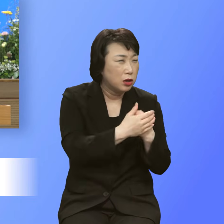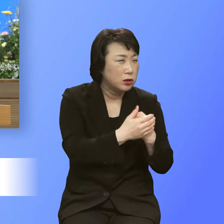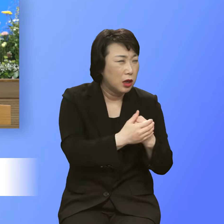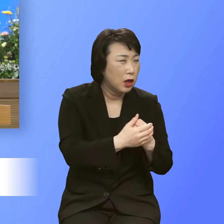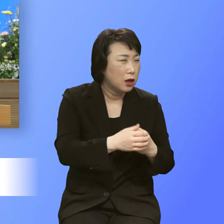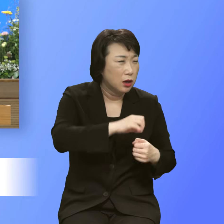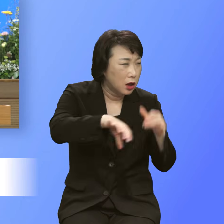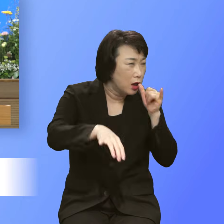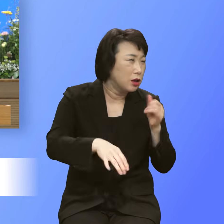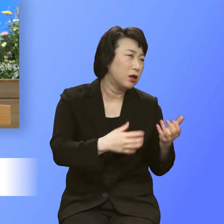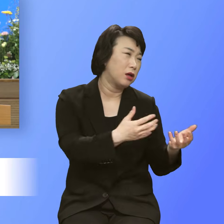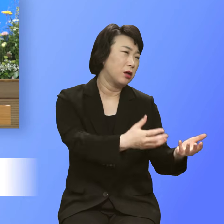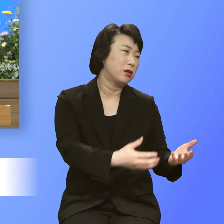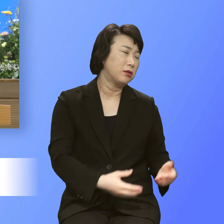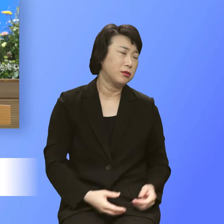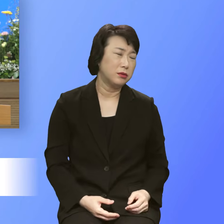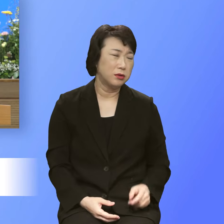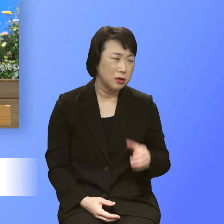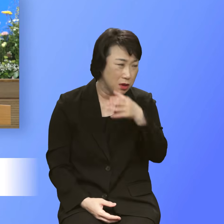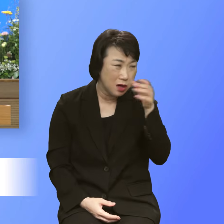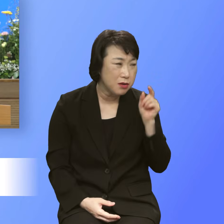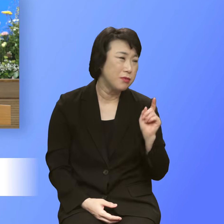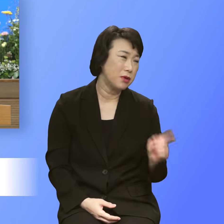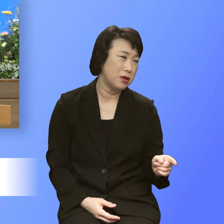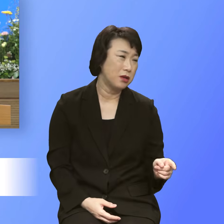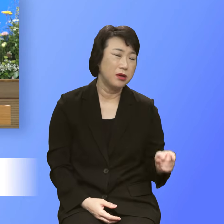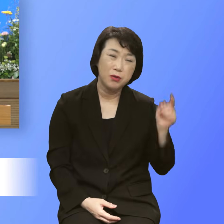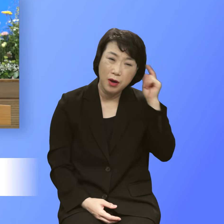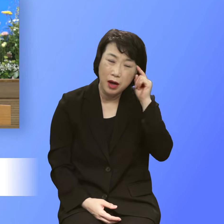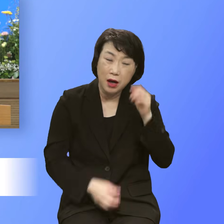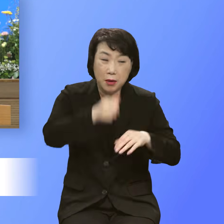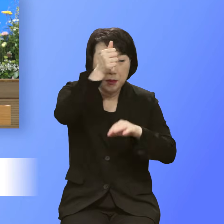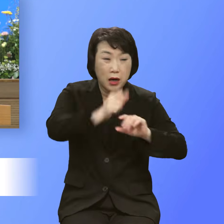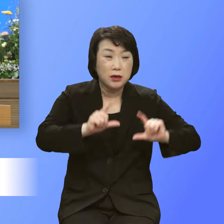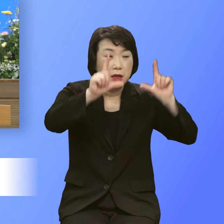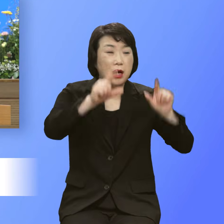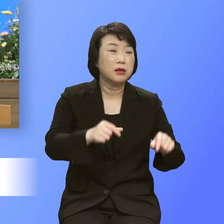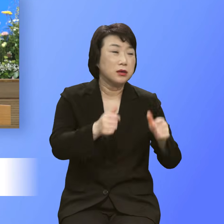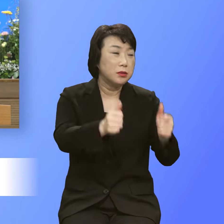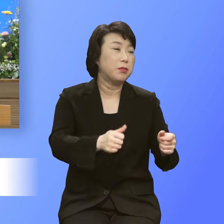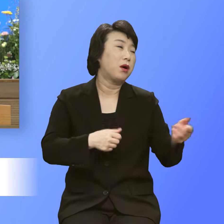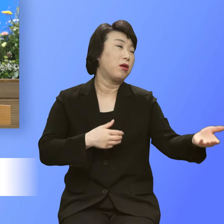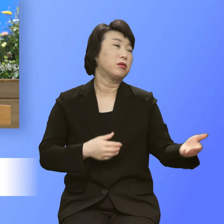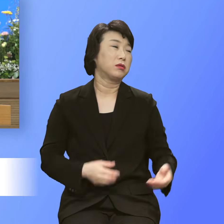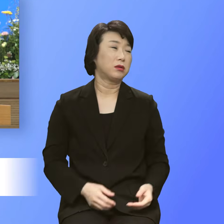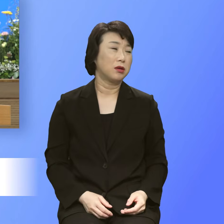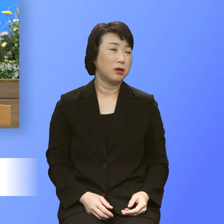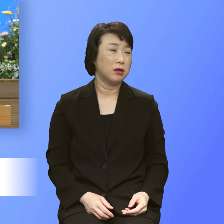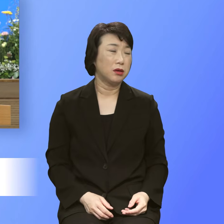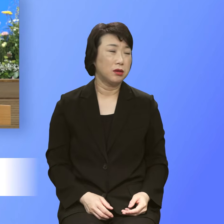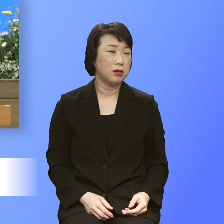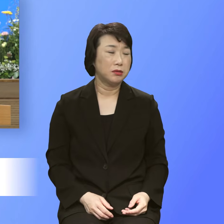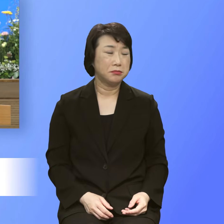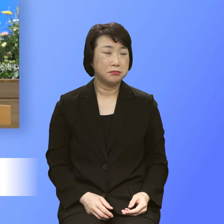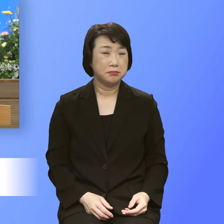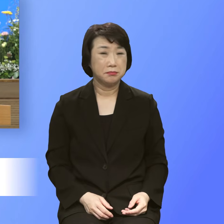말이야. 응? 감히 네가 어떻게 최후의 날에 견디겠느냐 이 말이야. 응?